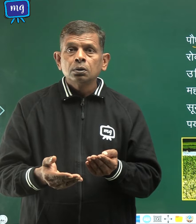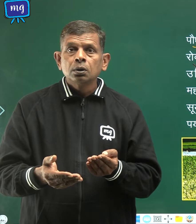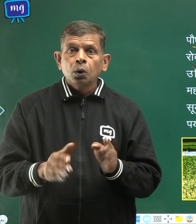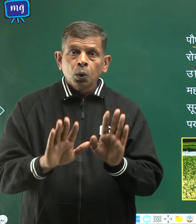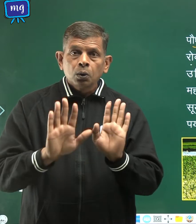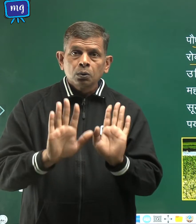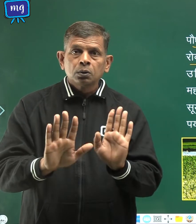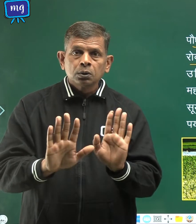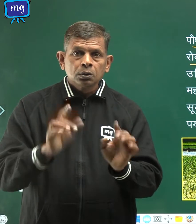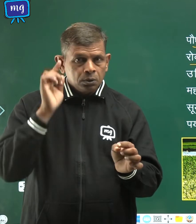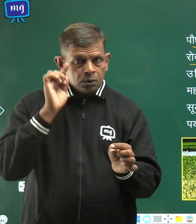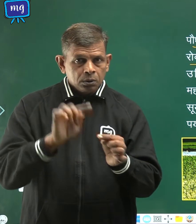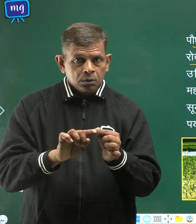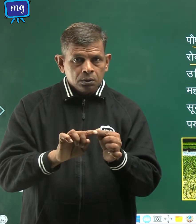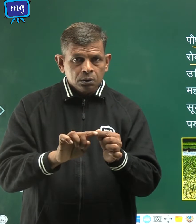रोकने के लिए